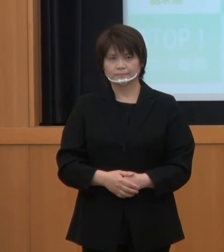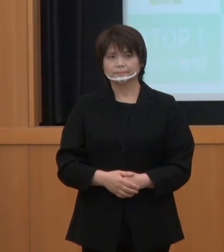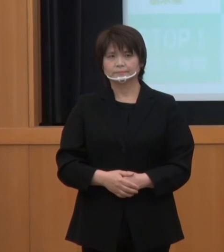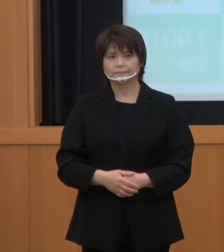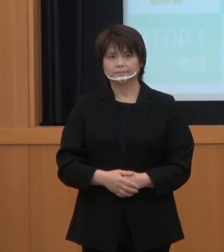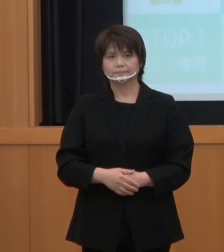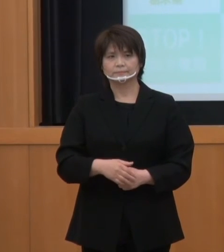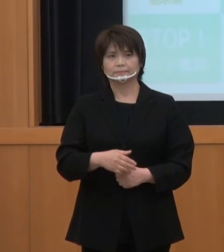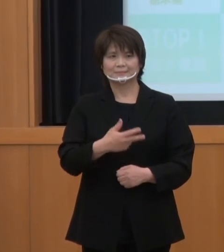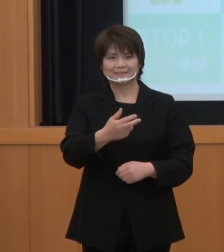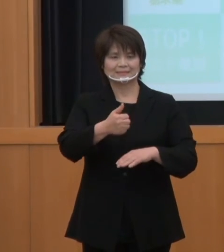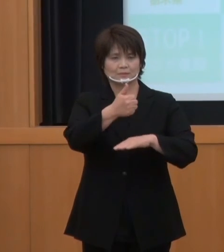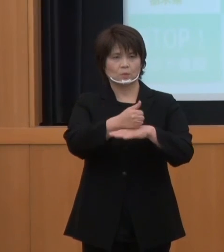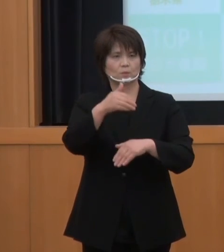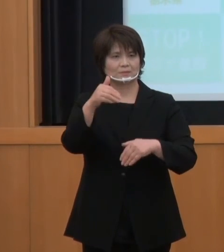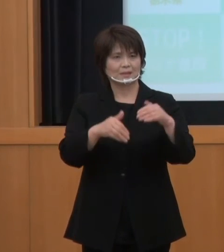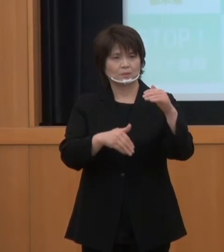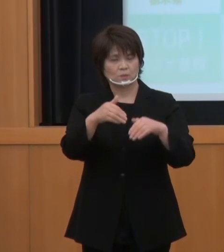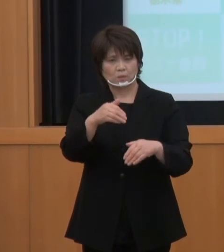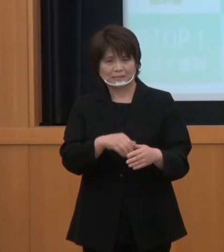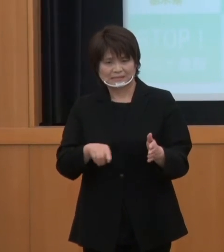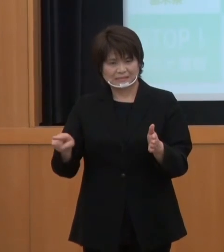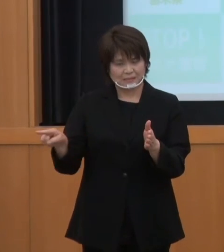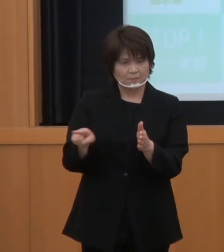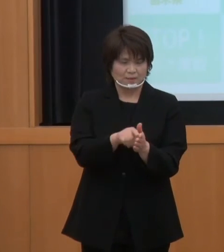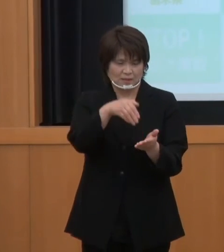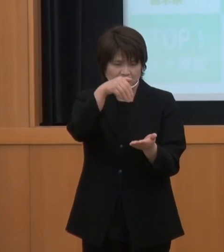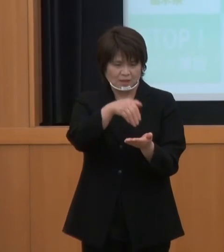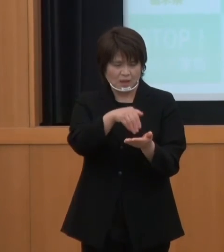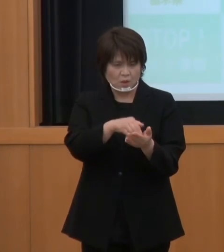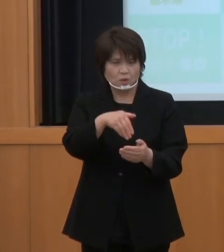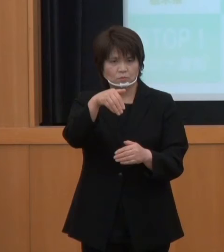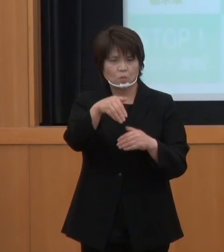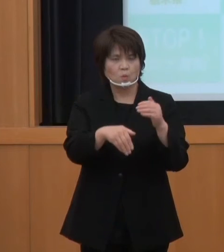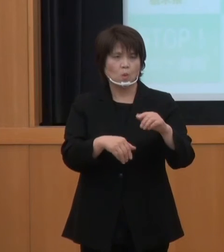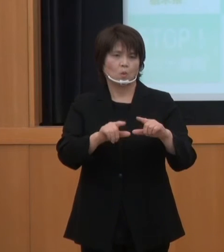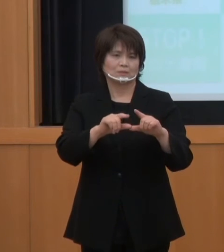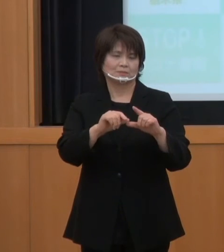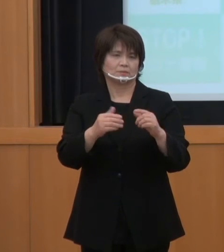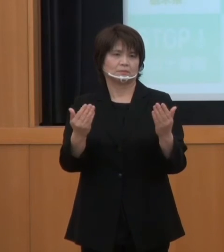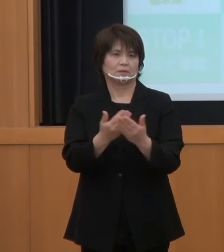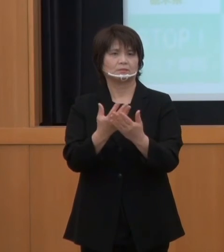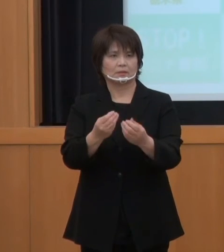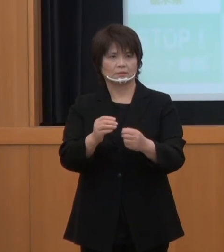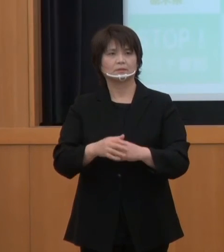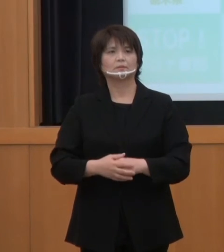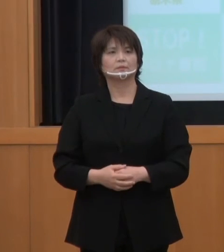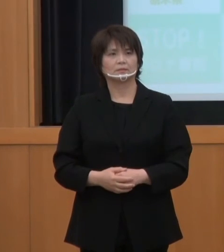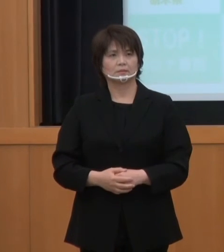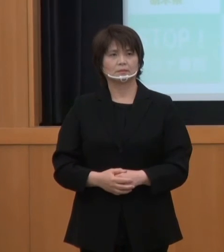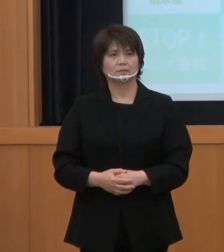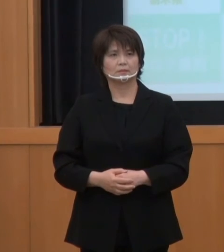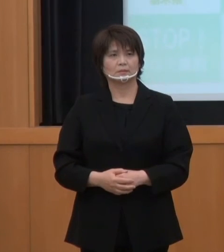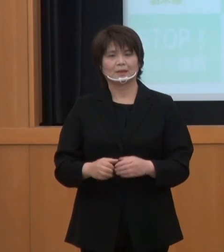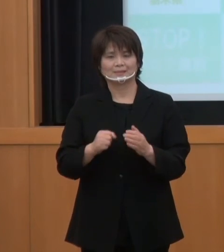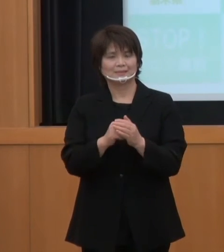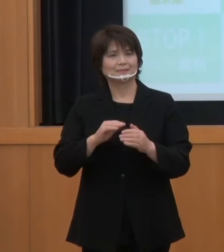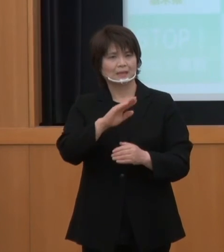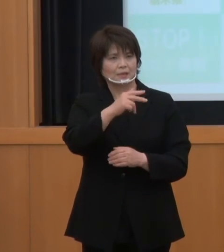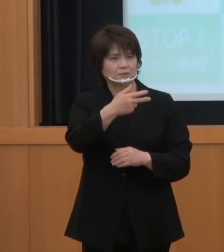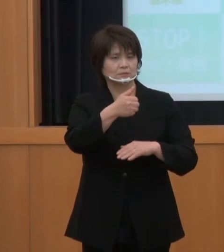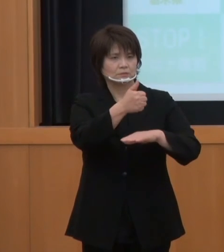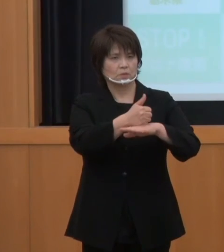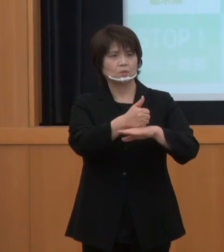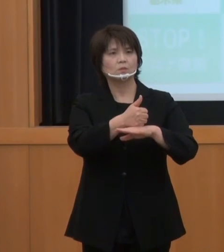その多くの選挙で過去最低の投票率となったという結果になりました。と、まあ、石坂市長